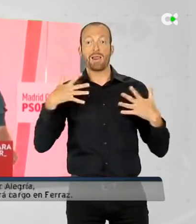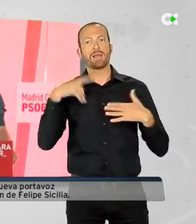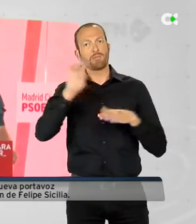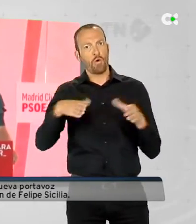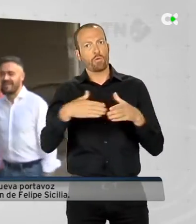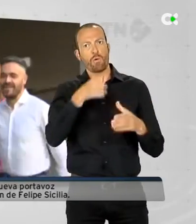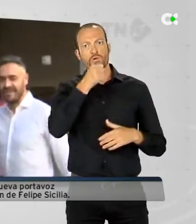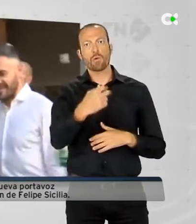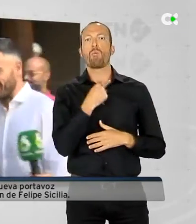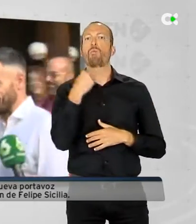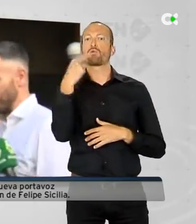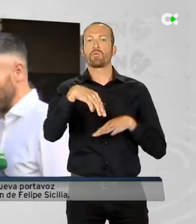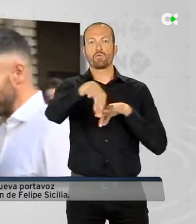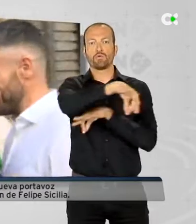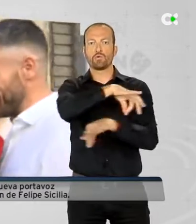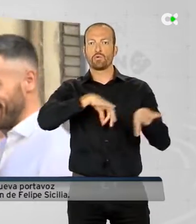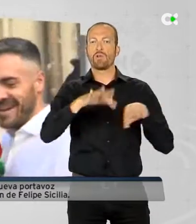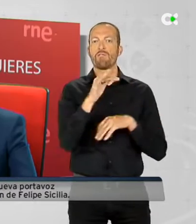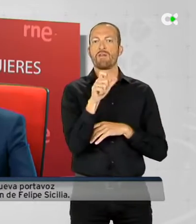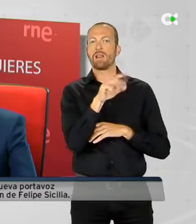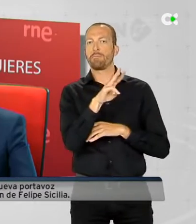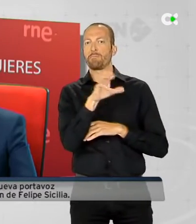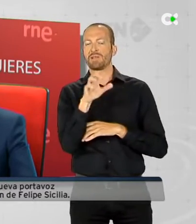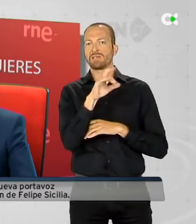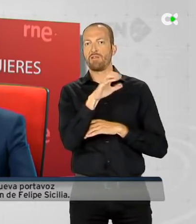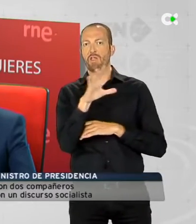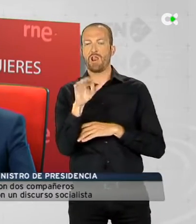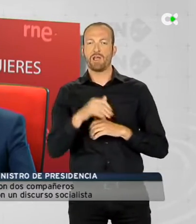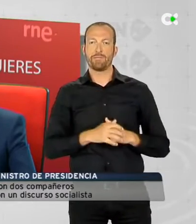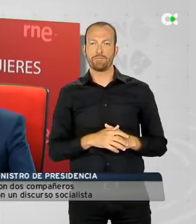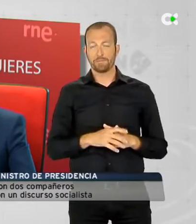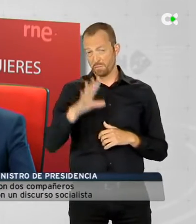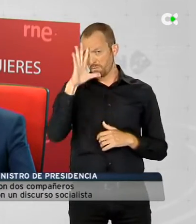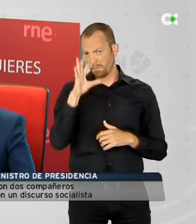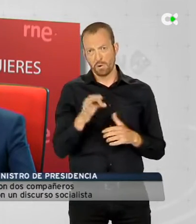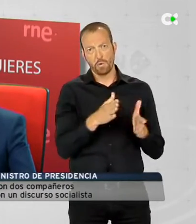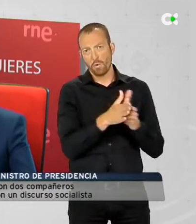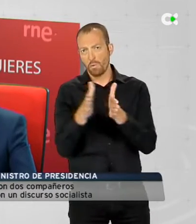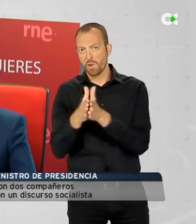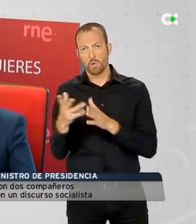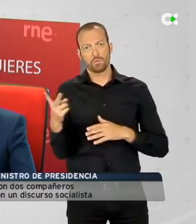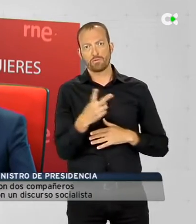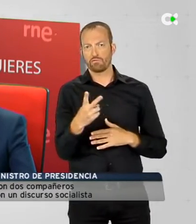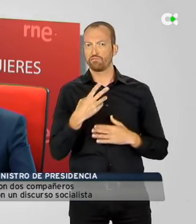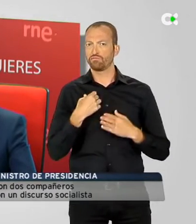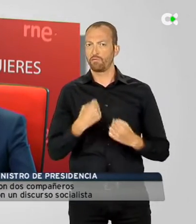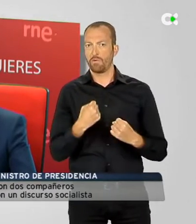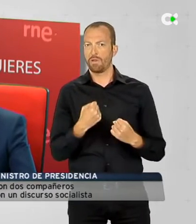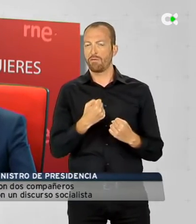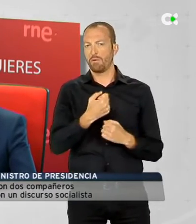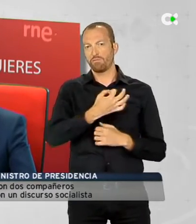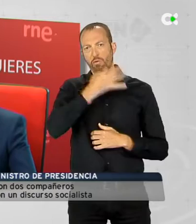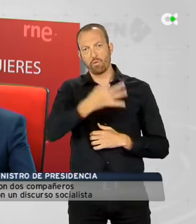nueva portavoz en sustitución de Felipe Sicilia. Yo creo que son dos compañeros con una fuerza y con un